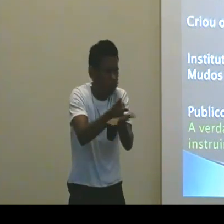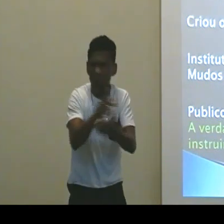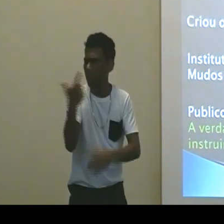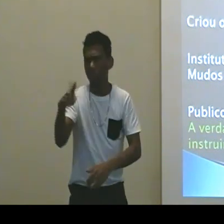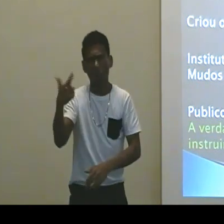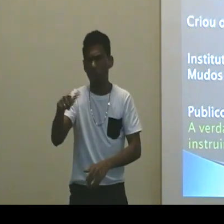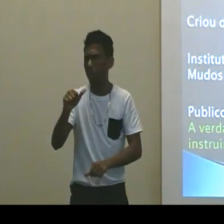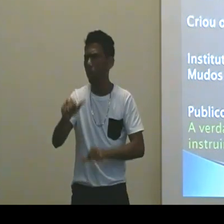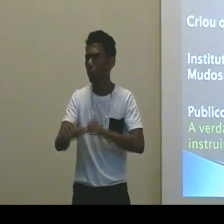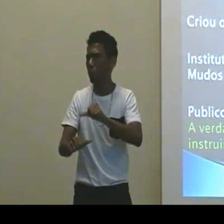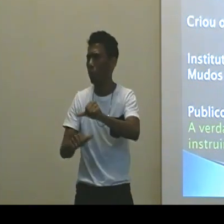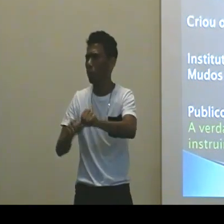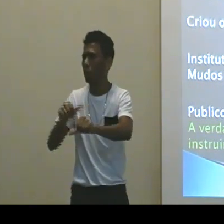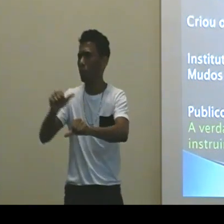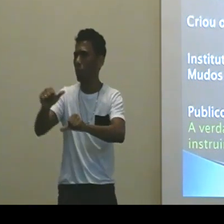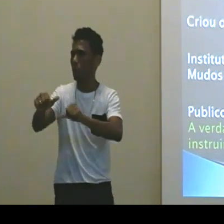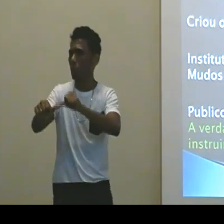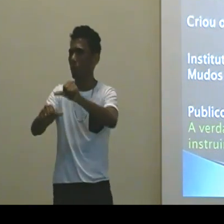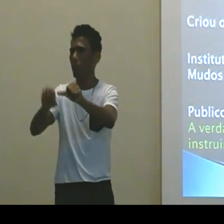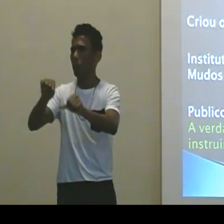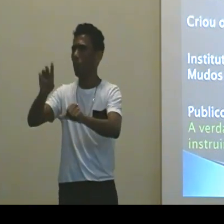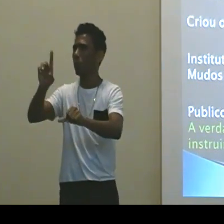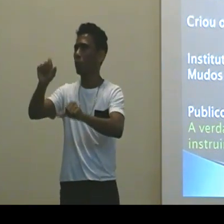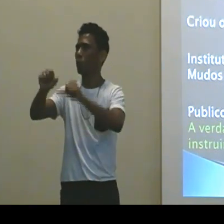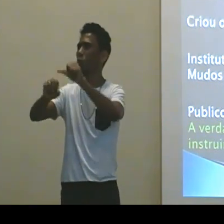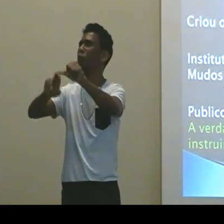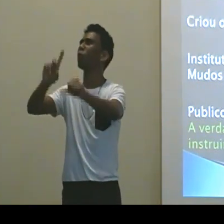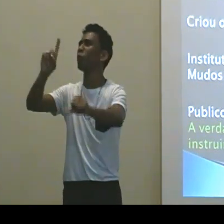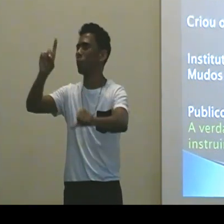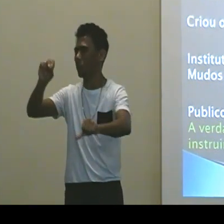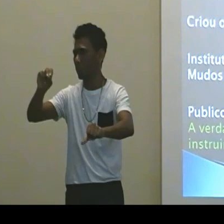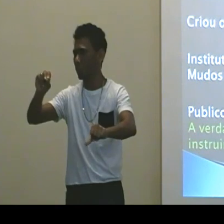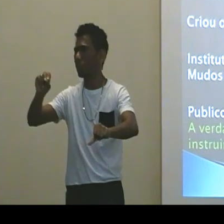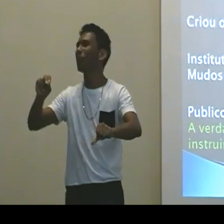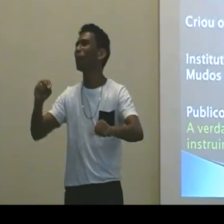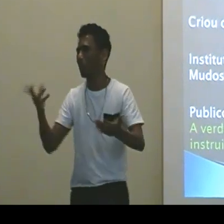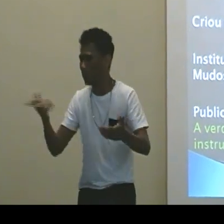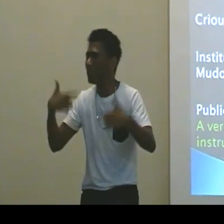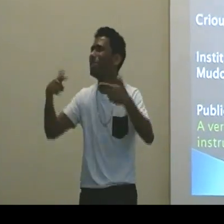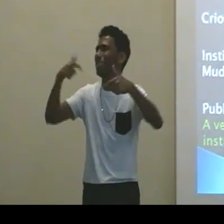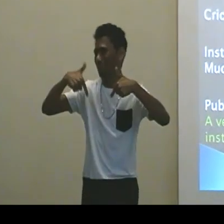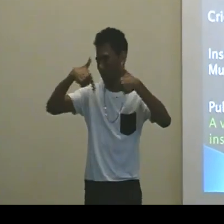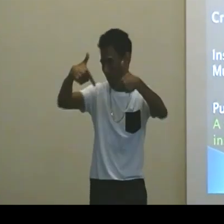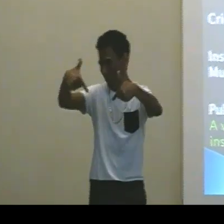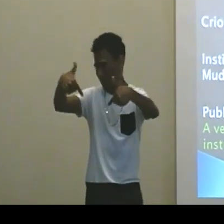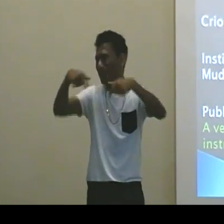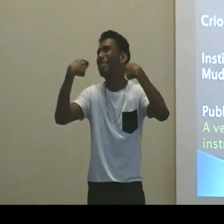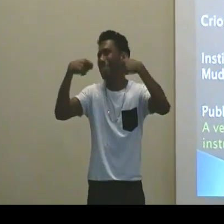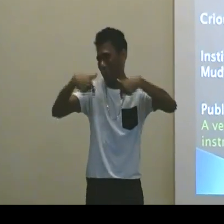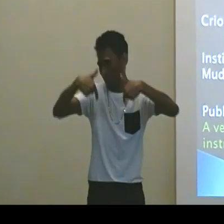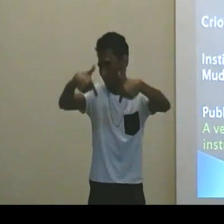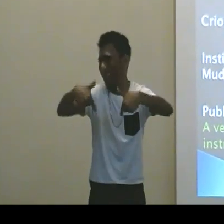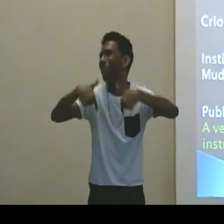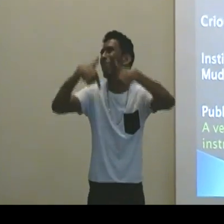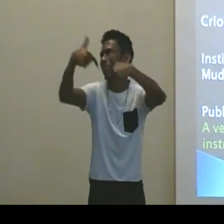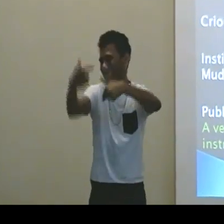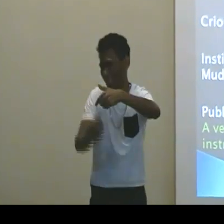Ela continuou a ser usada ao mesmo tempo? Não, houve mudanças, né? Tudo que ele falou é válido hoje? Não.